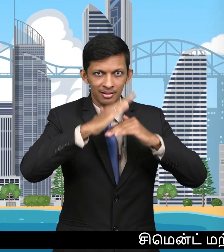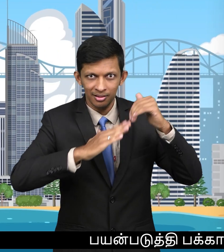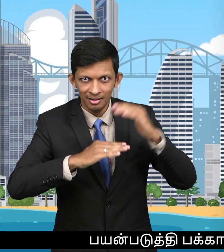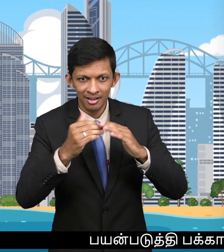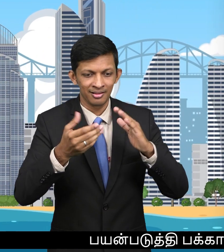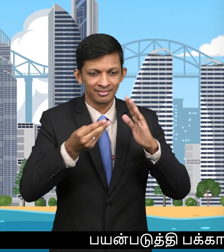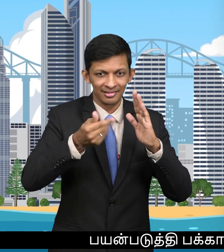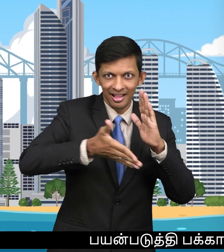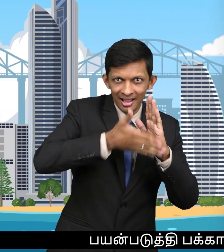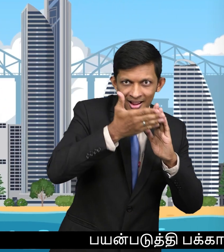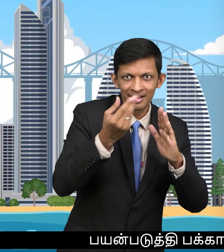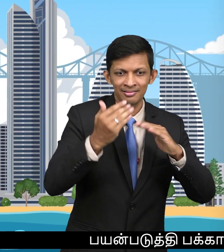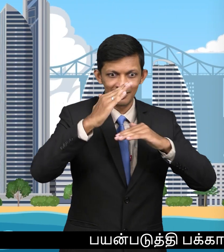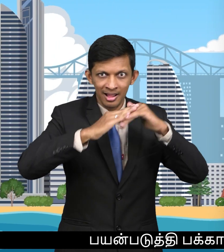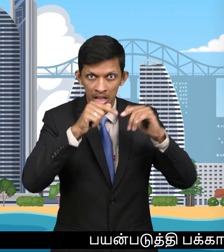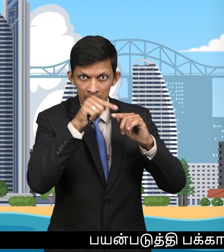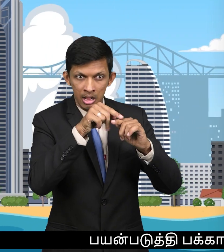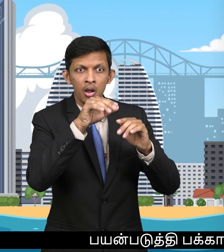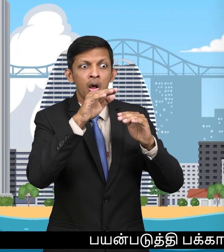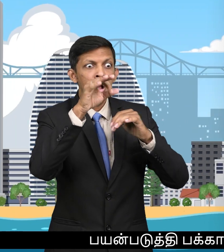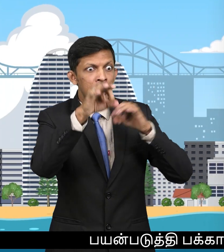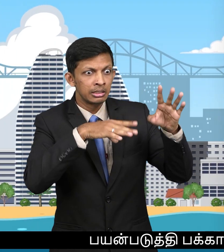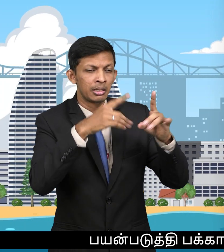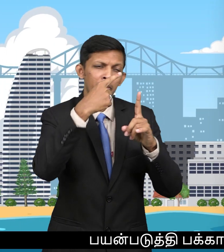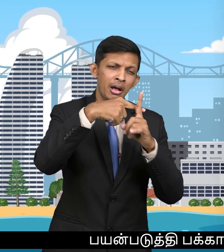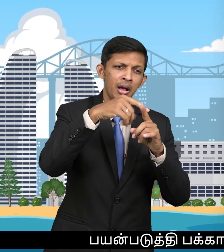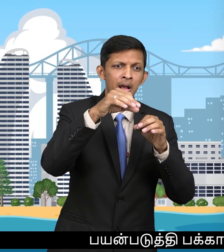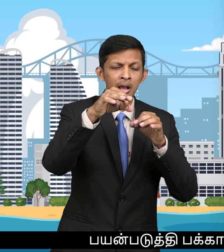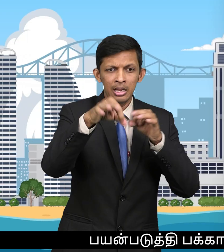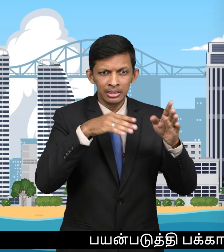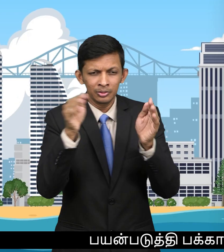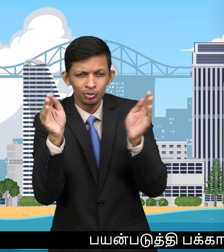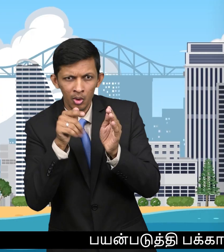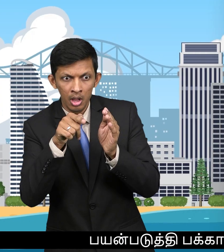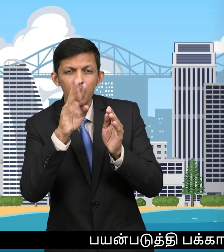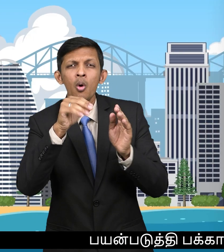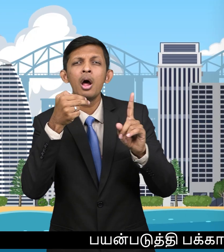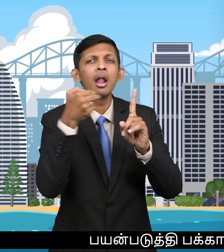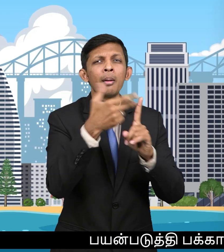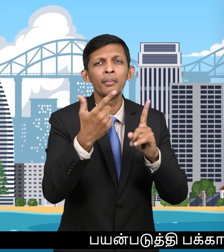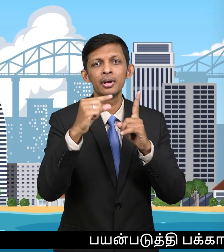மற்றும் கான்கிரீட்டை பயன்படுத்தி பக்க வீடுகள் கட்டுகிறார்கள்.